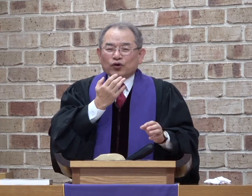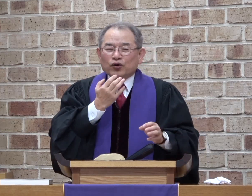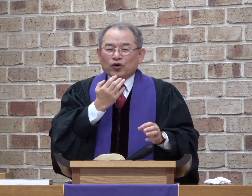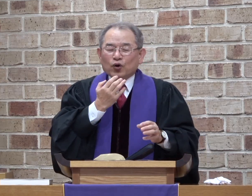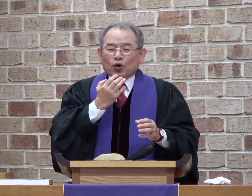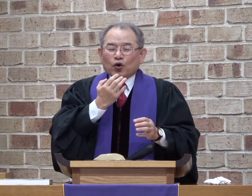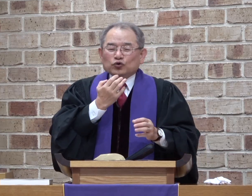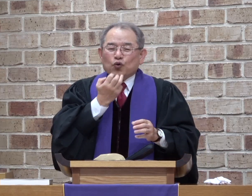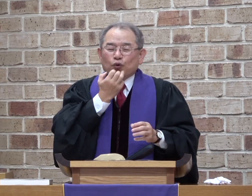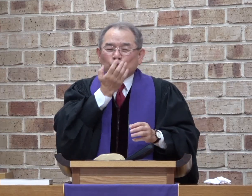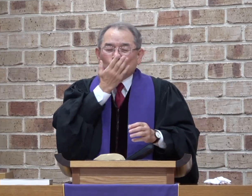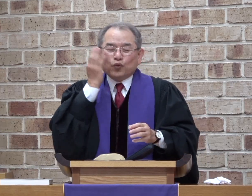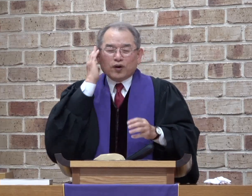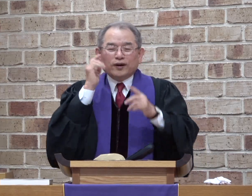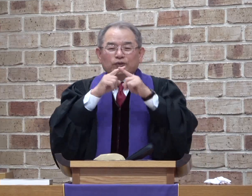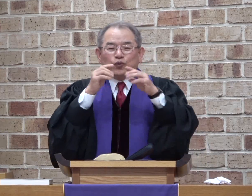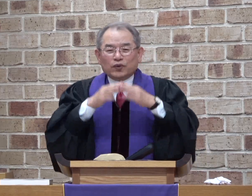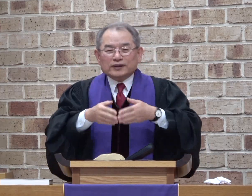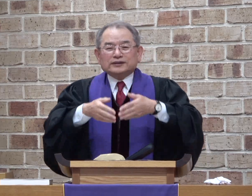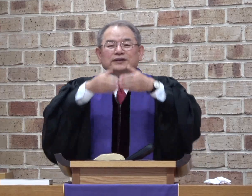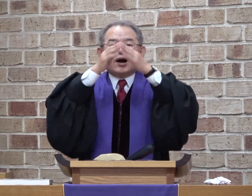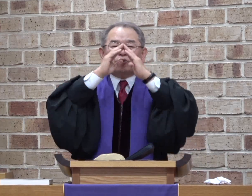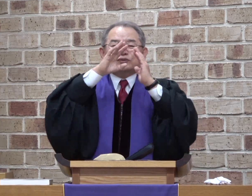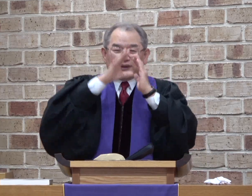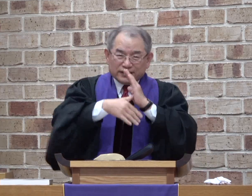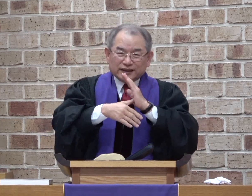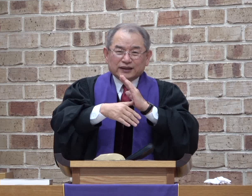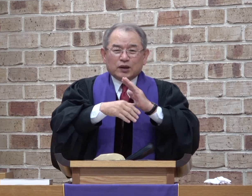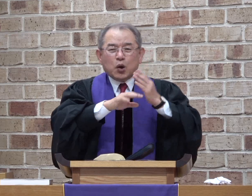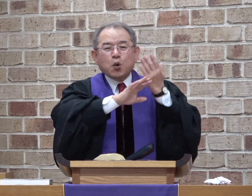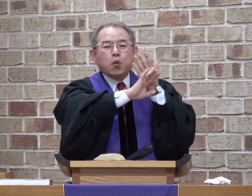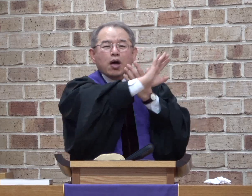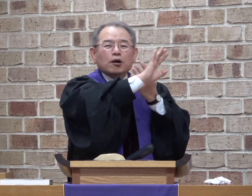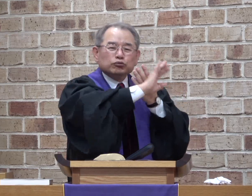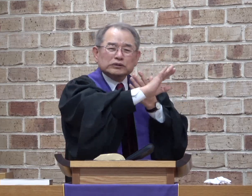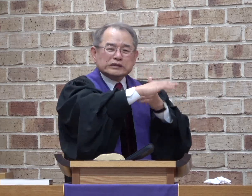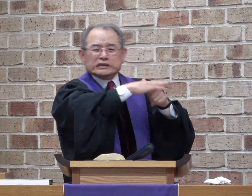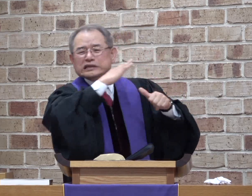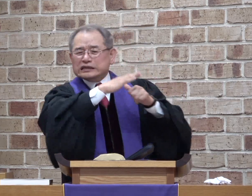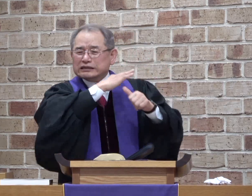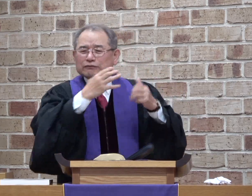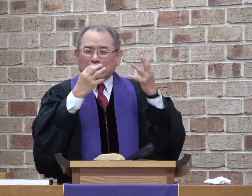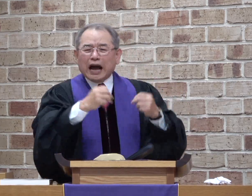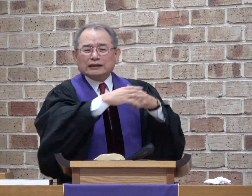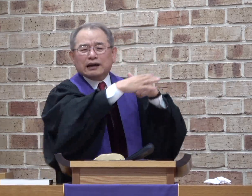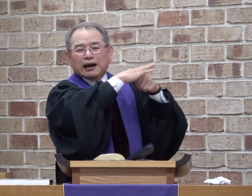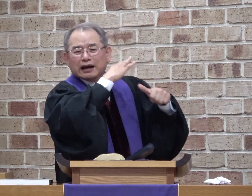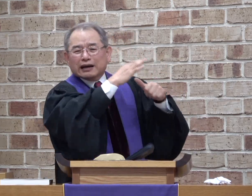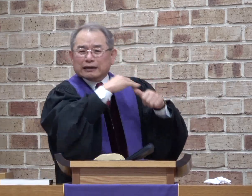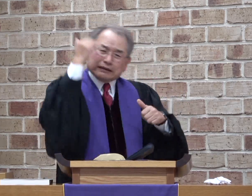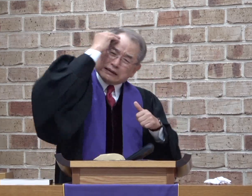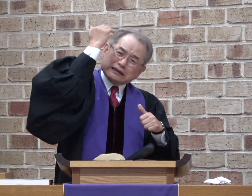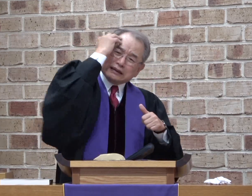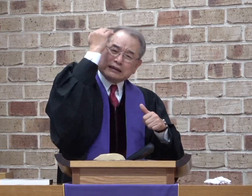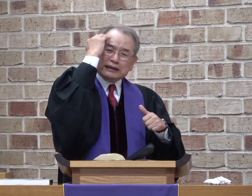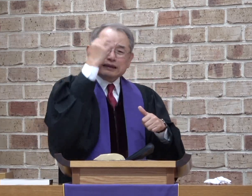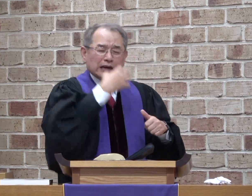과거에 서울농아교회를 세울 때 외부에서 우리 교회를 많이 공격했습니다.